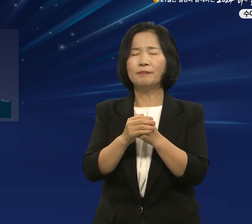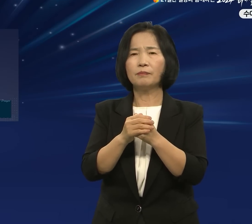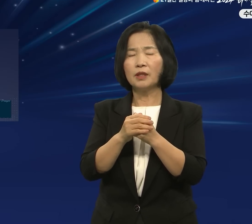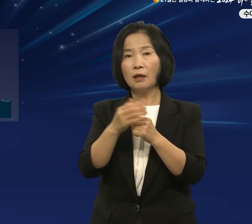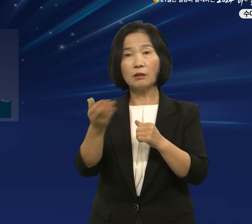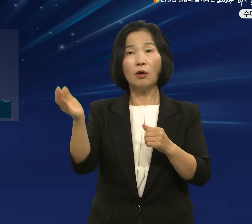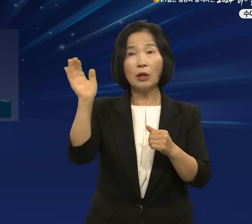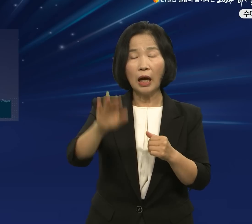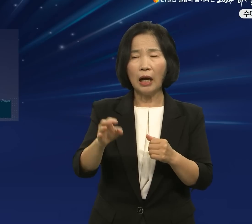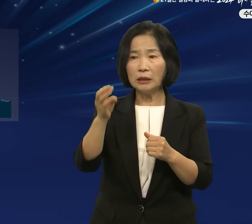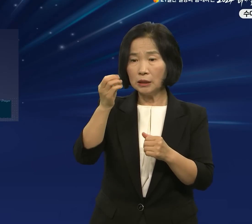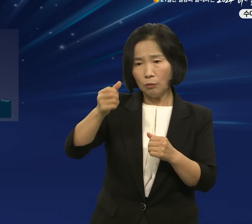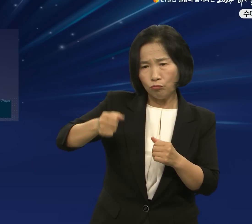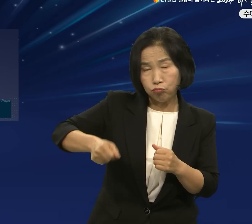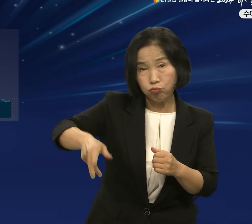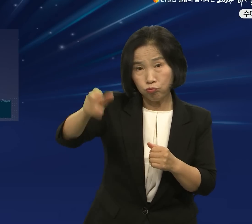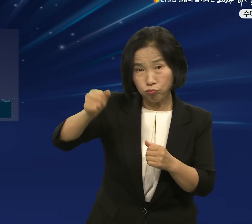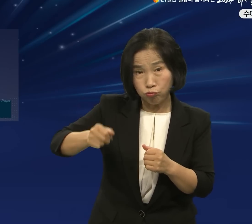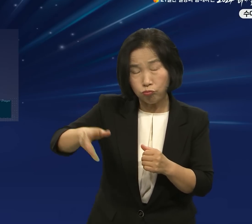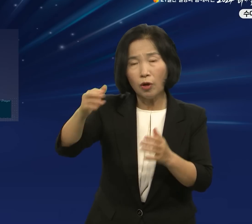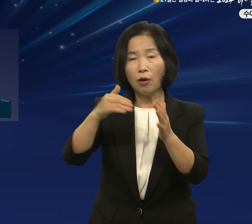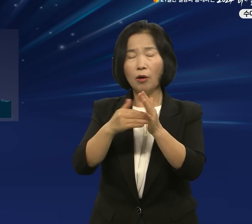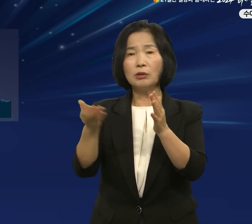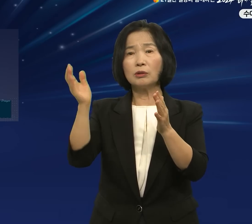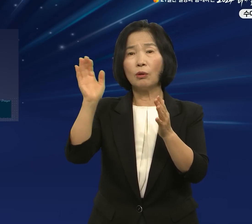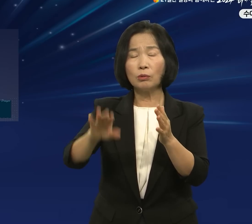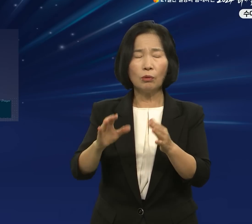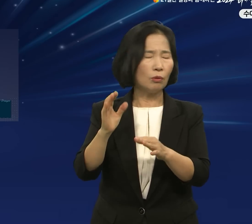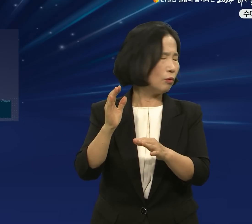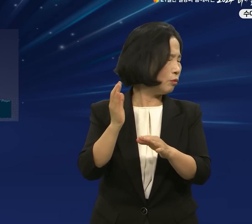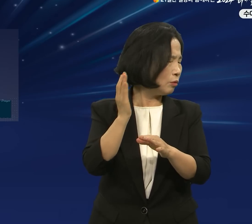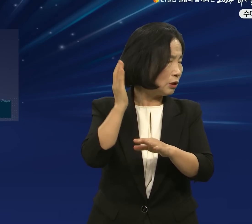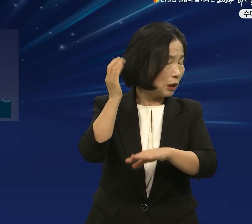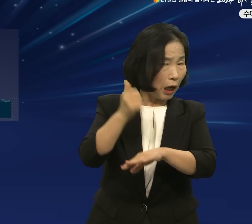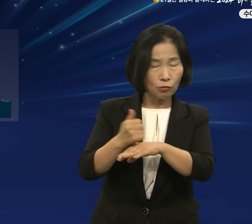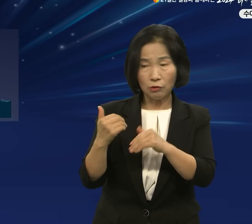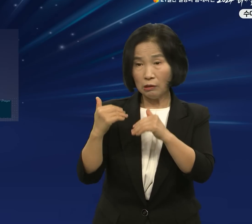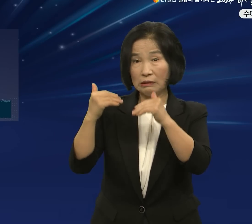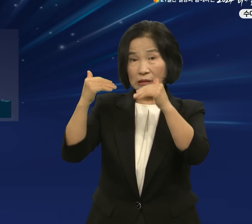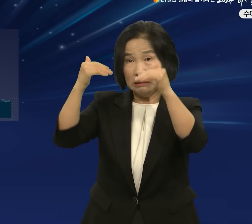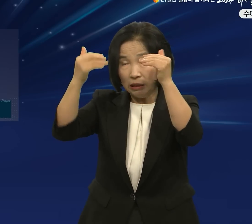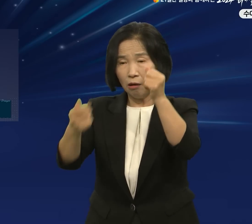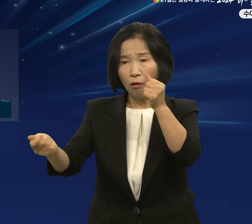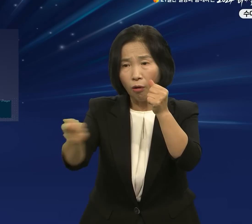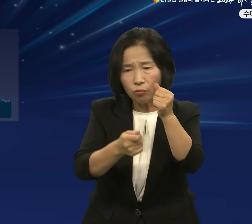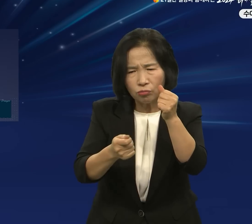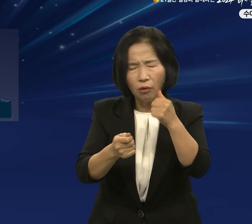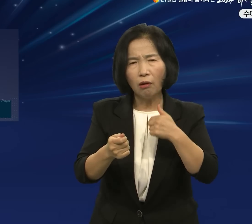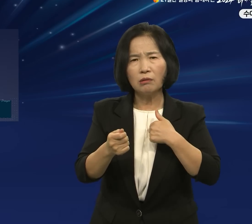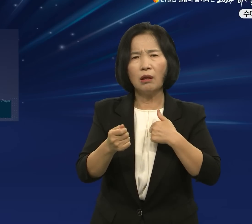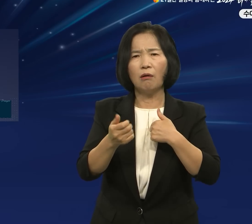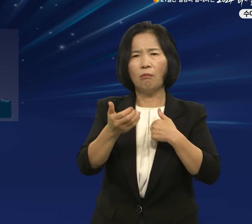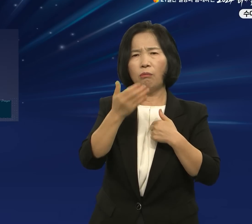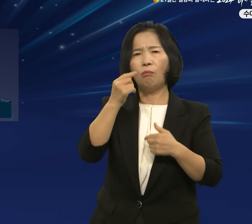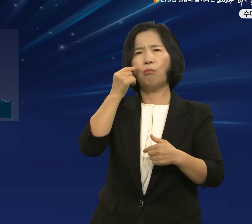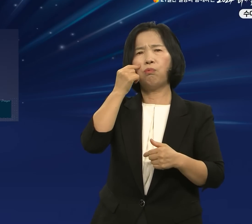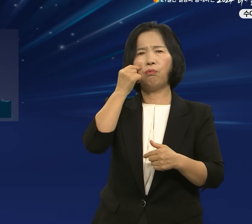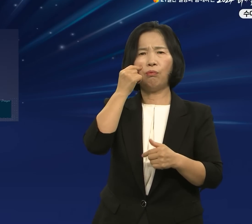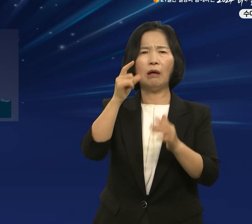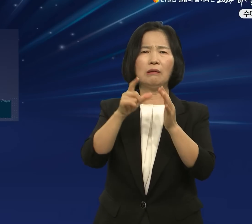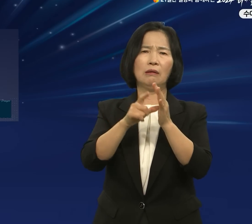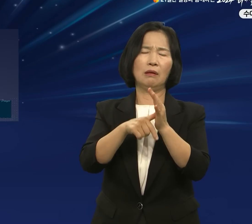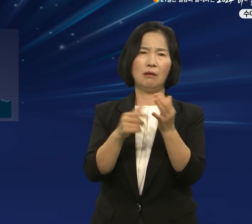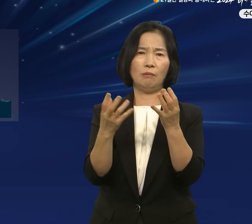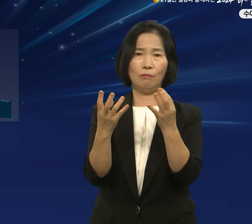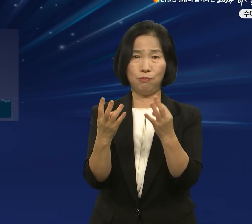뿌리고 길러봐야 내가 먹는다는 보장이 하나도 없습니다. 수확때가